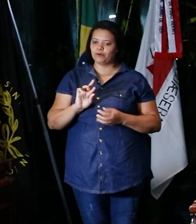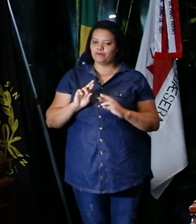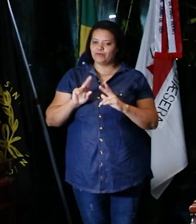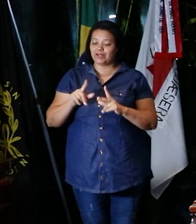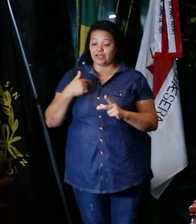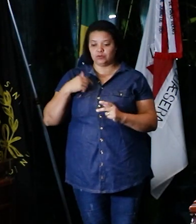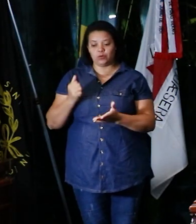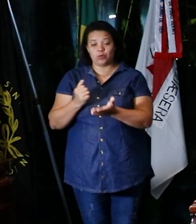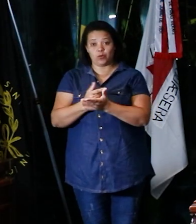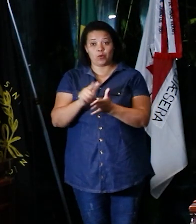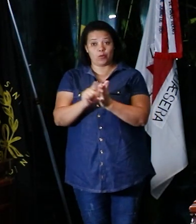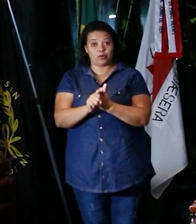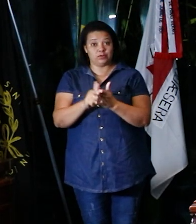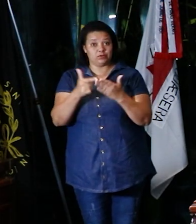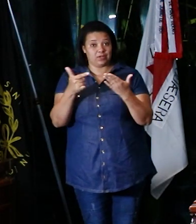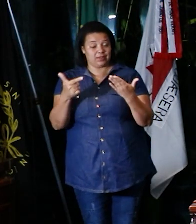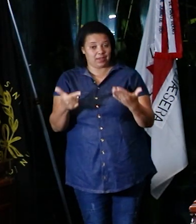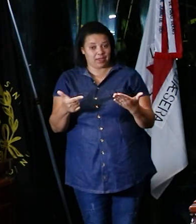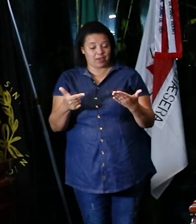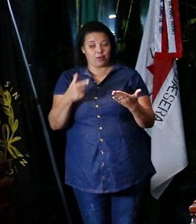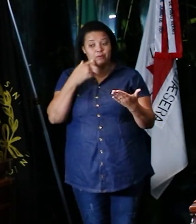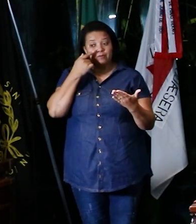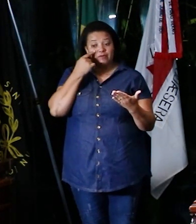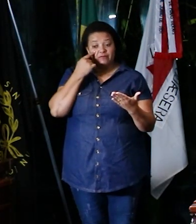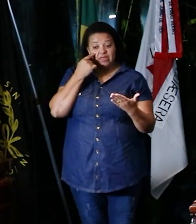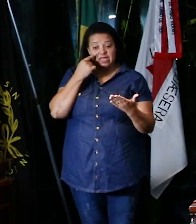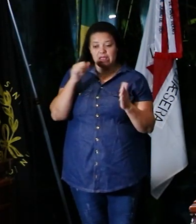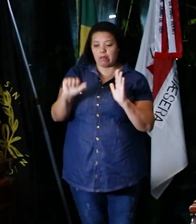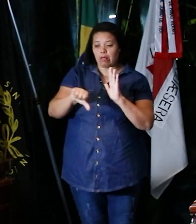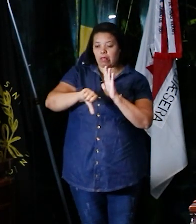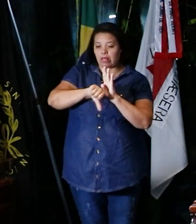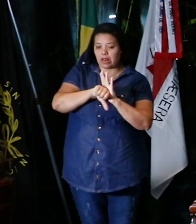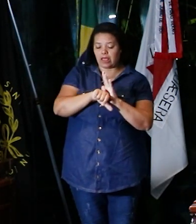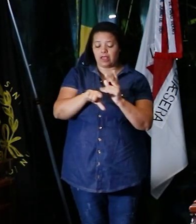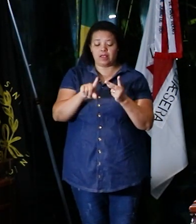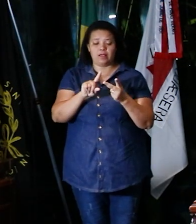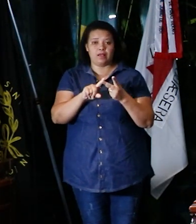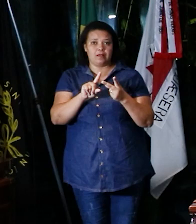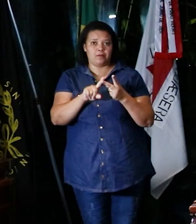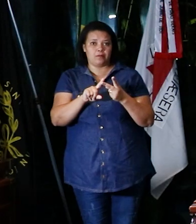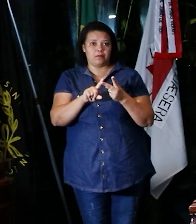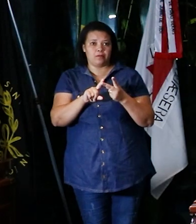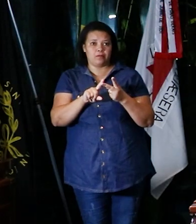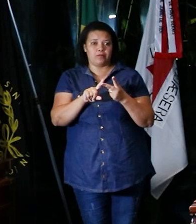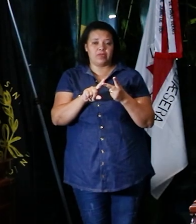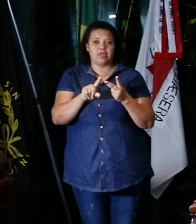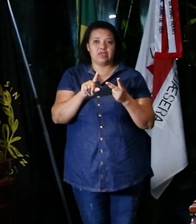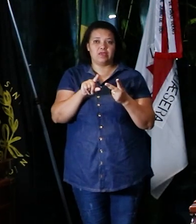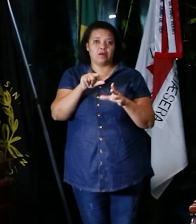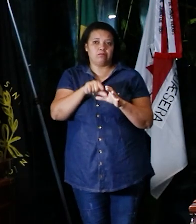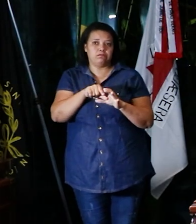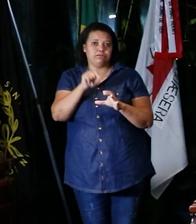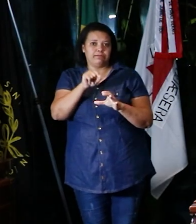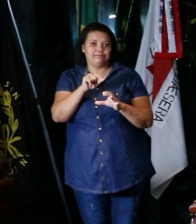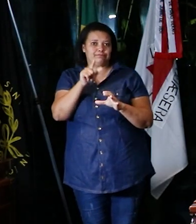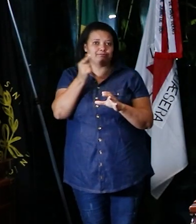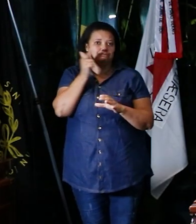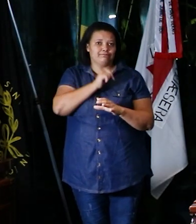Eu compro um jornal para ver os crimes, o resultado do seu talão vale 1 milhão,